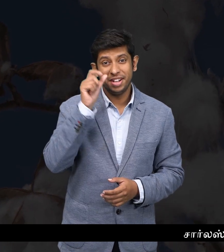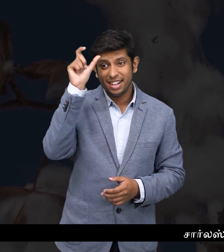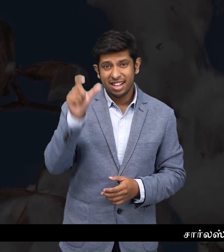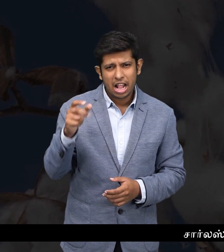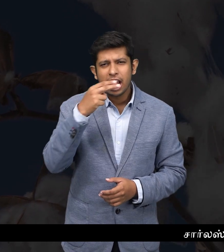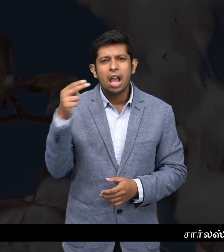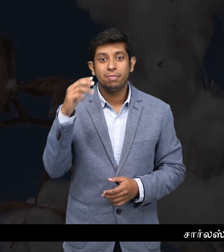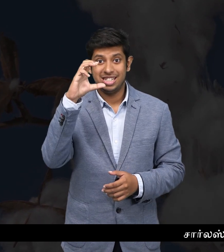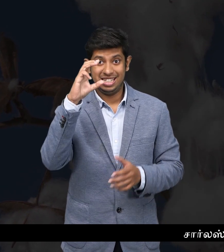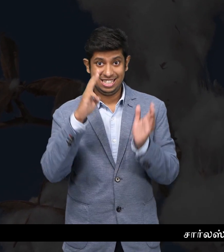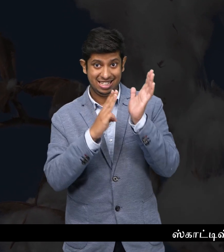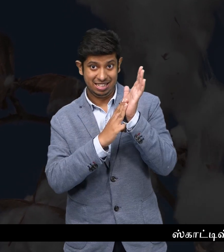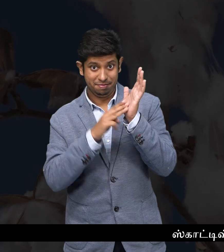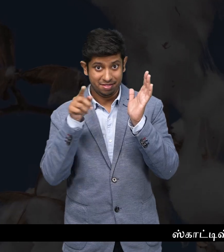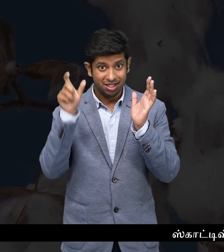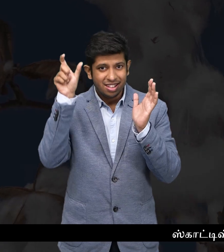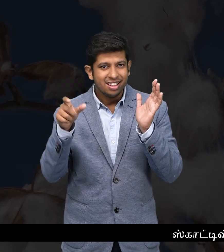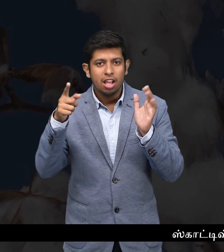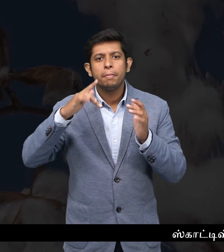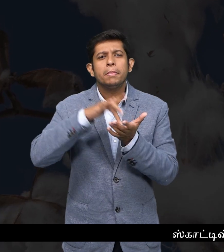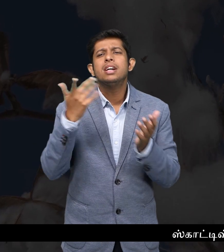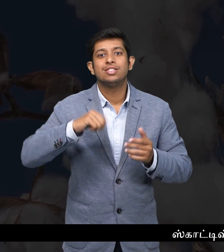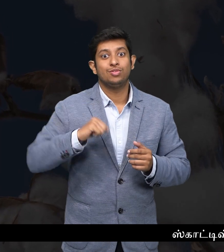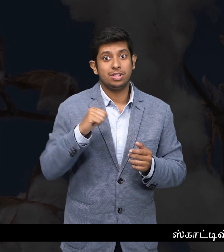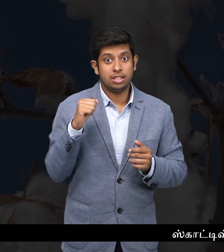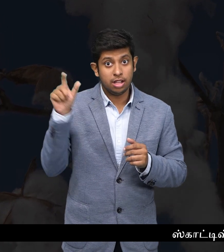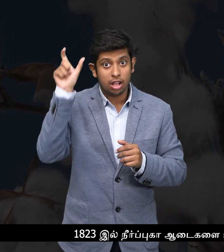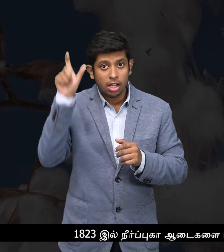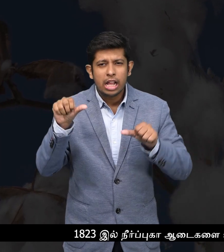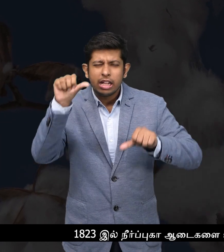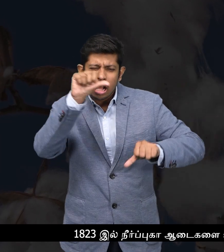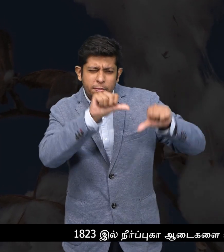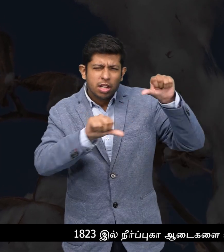ஸ்காட்டிஷ் வேதியியலாளர் சார்லஸ் மேக்கின்டோஷ்